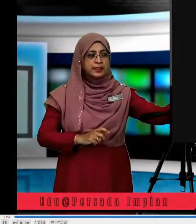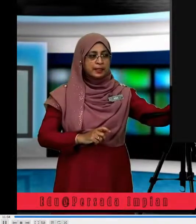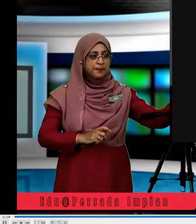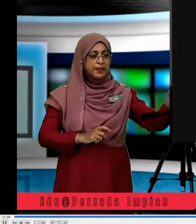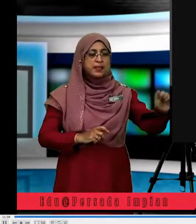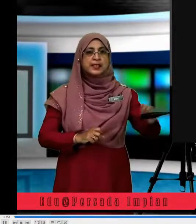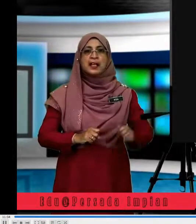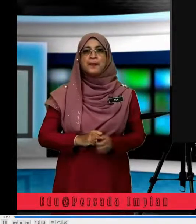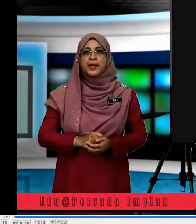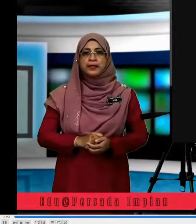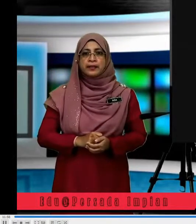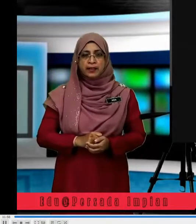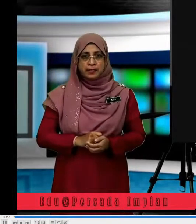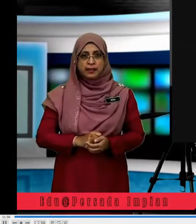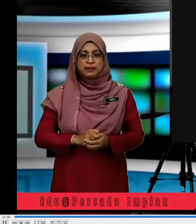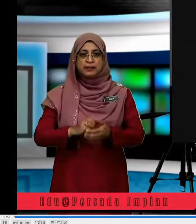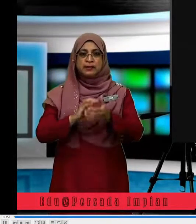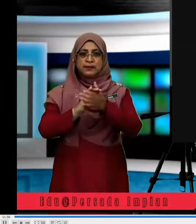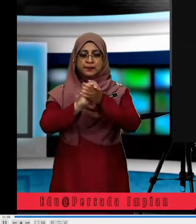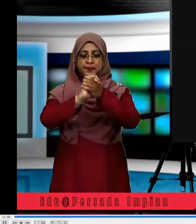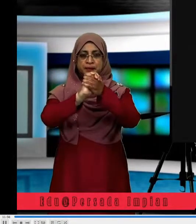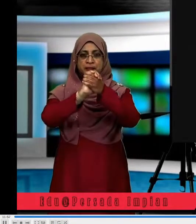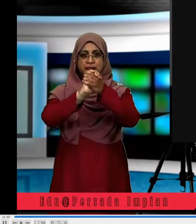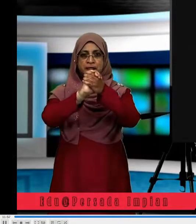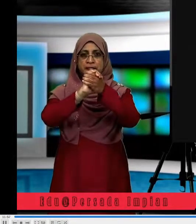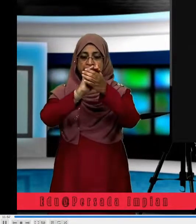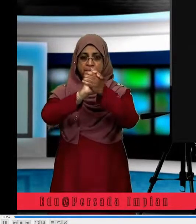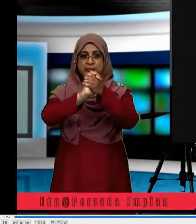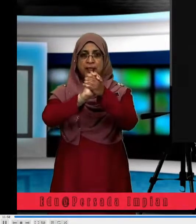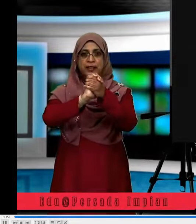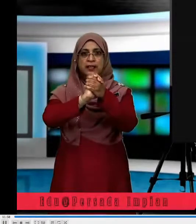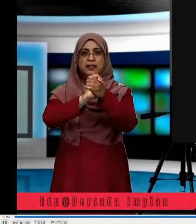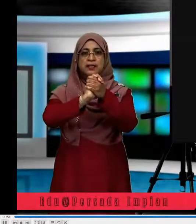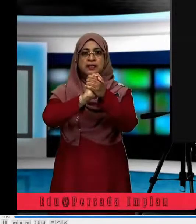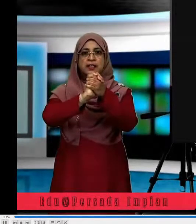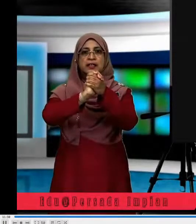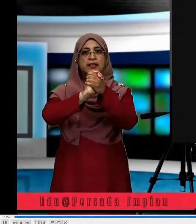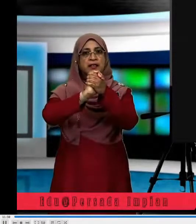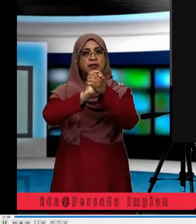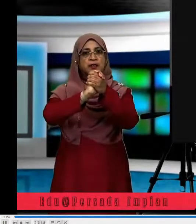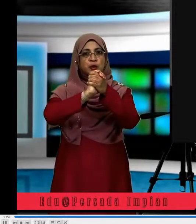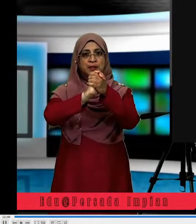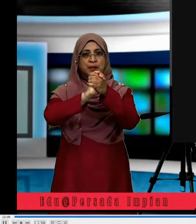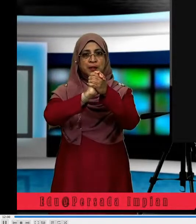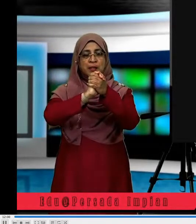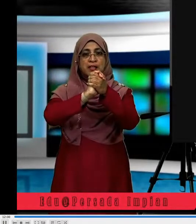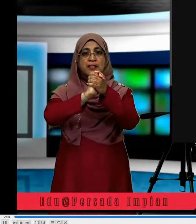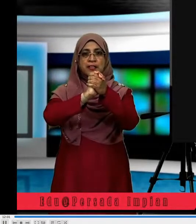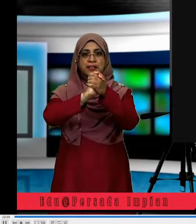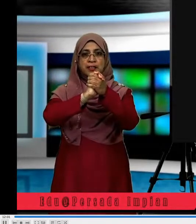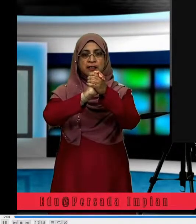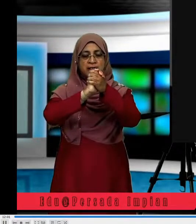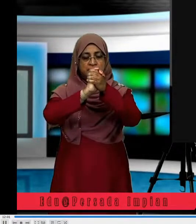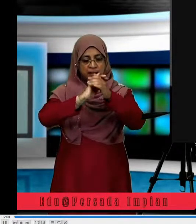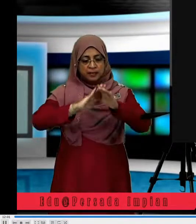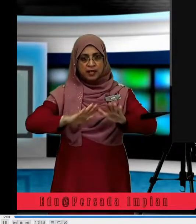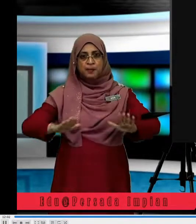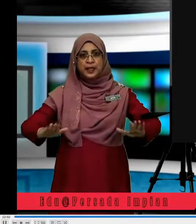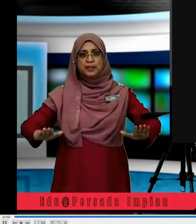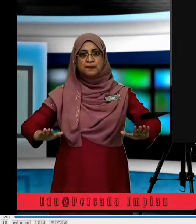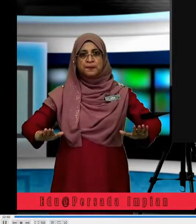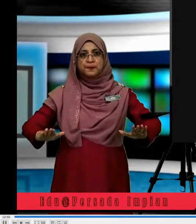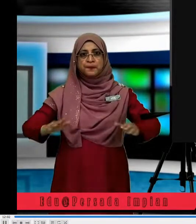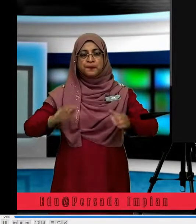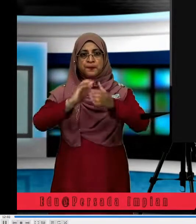salam selamat datang gagangnya diatas dan turun ke bawah serentak